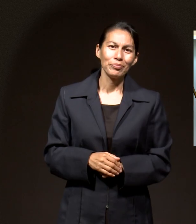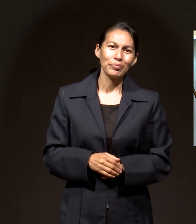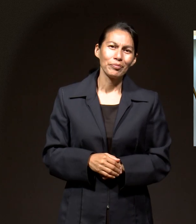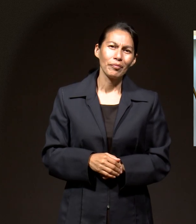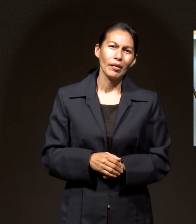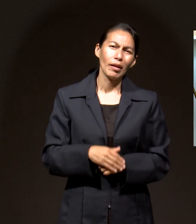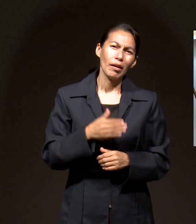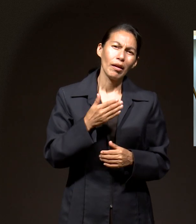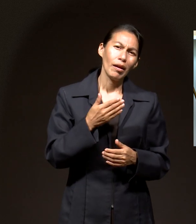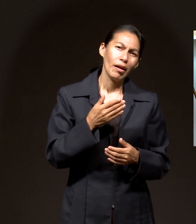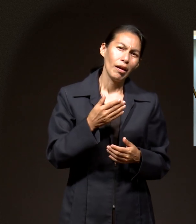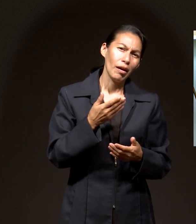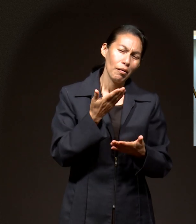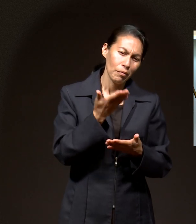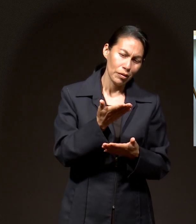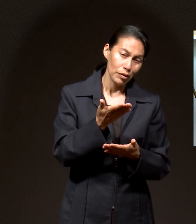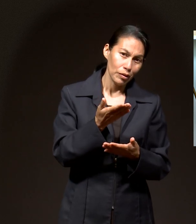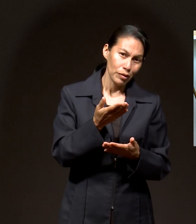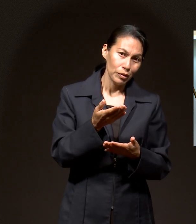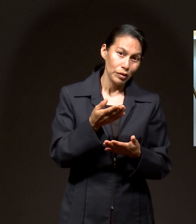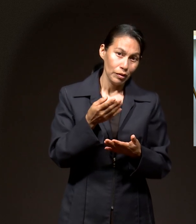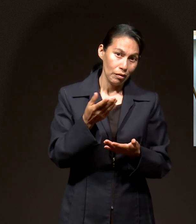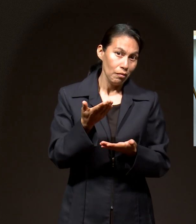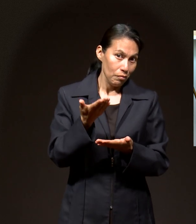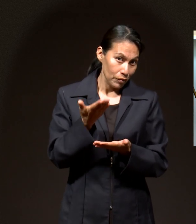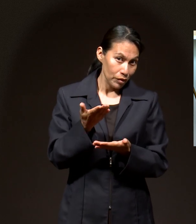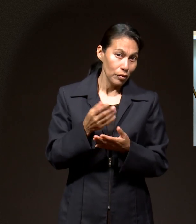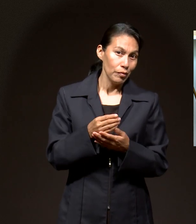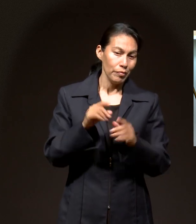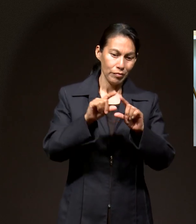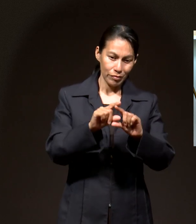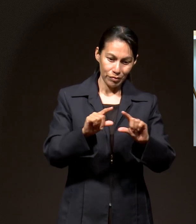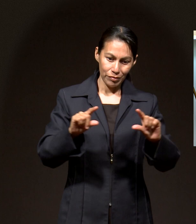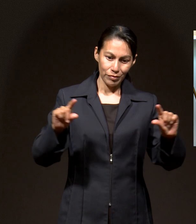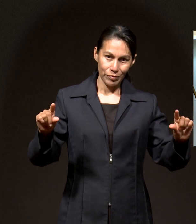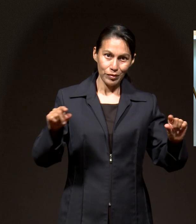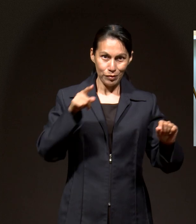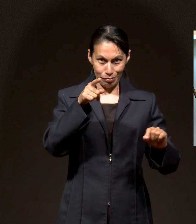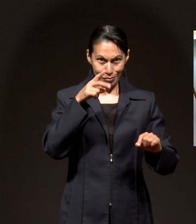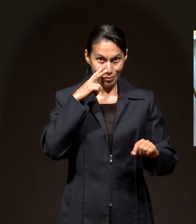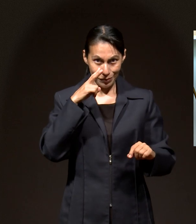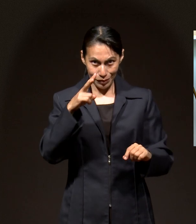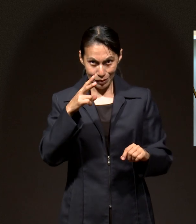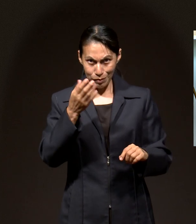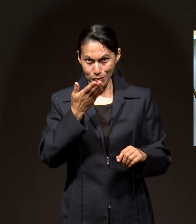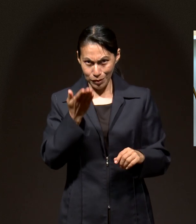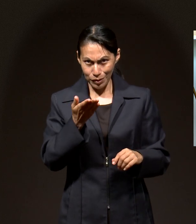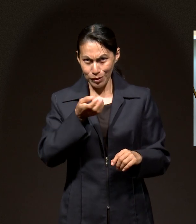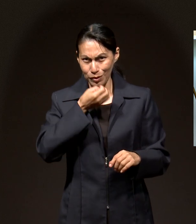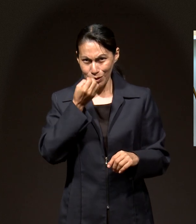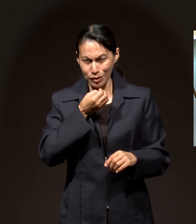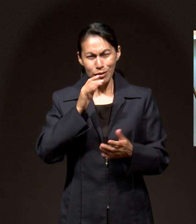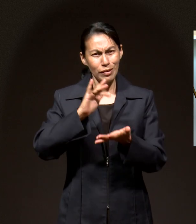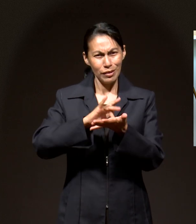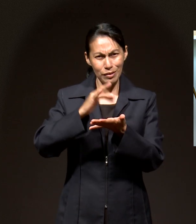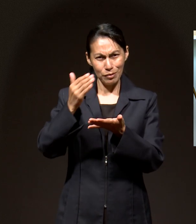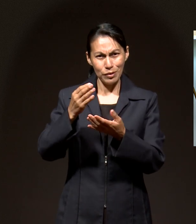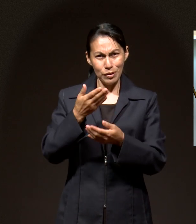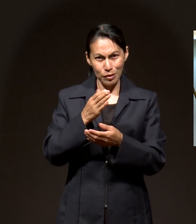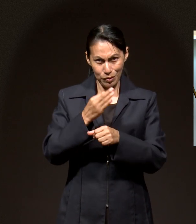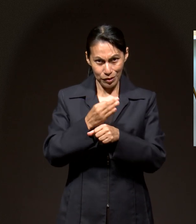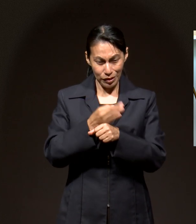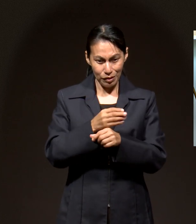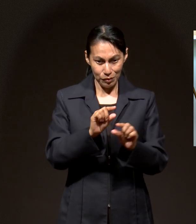han pedido algunas cosas que, desde luego, van a estar pasando en pantalla, los pedidos de oración y